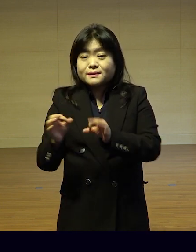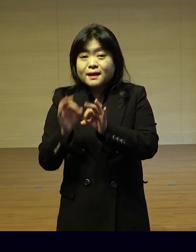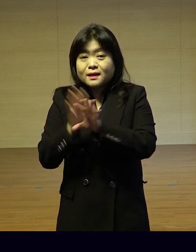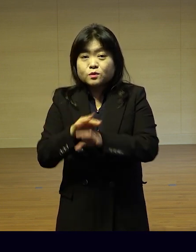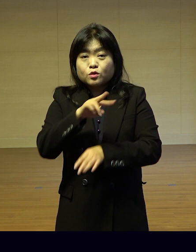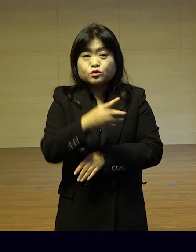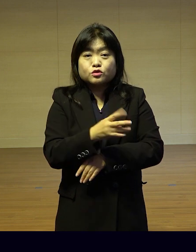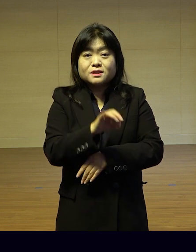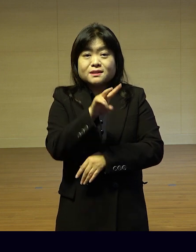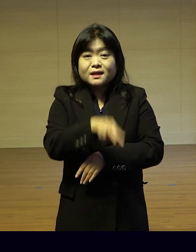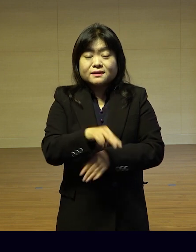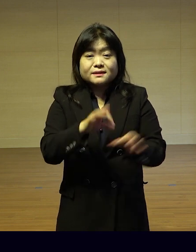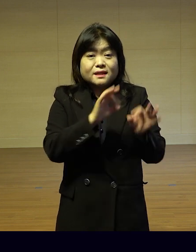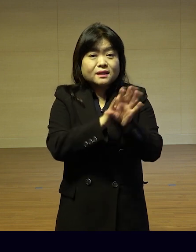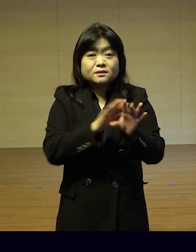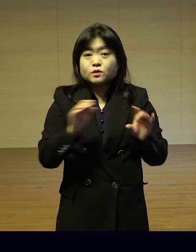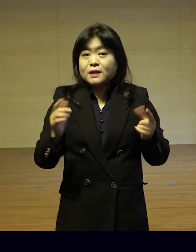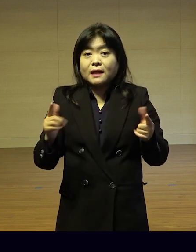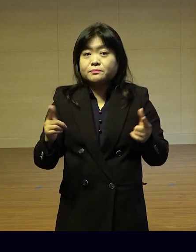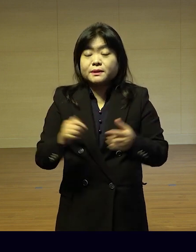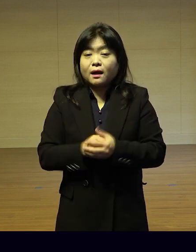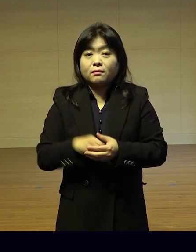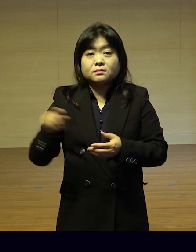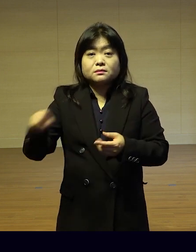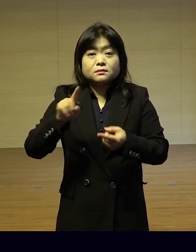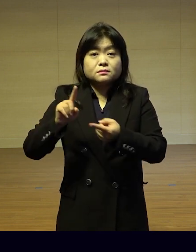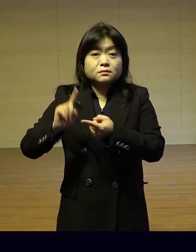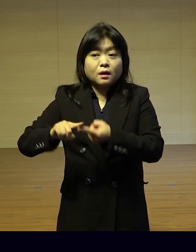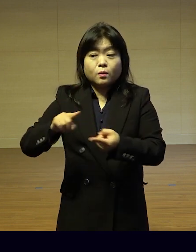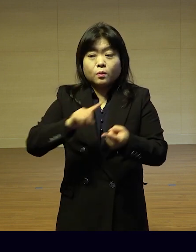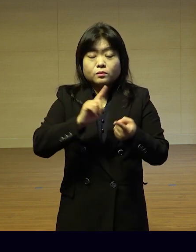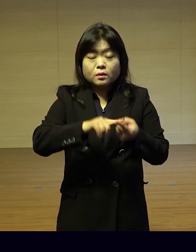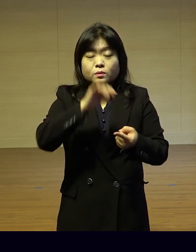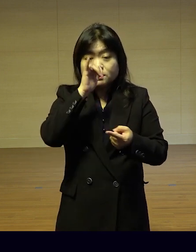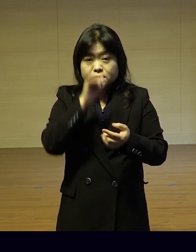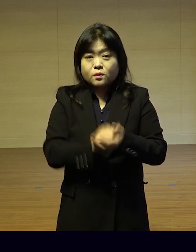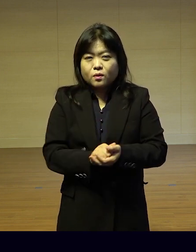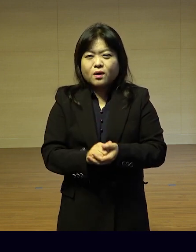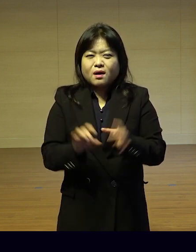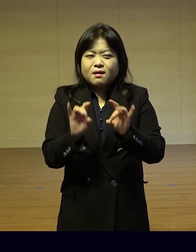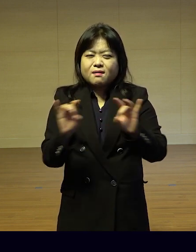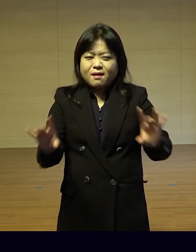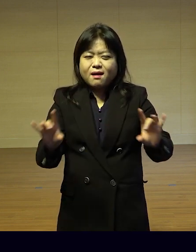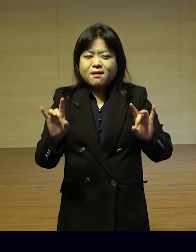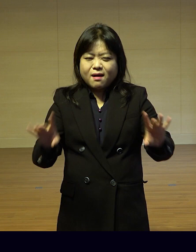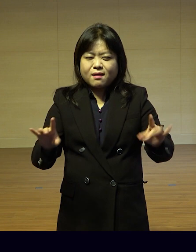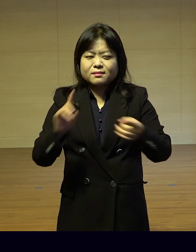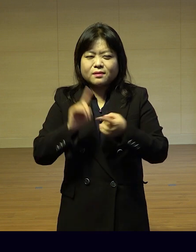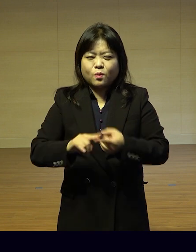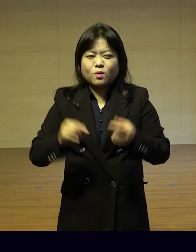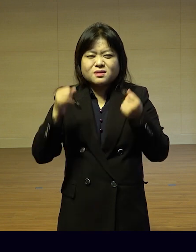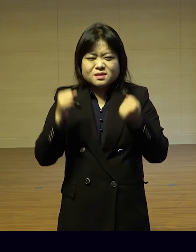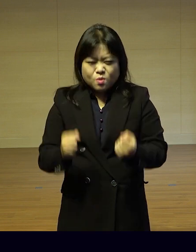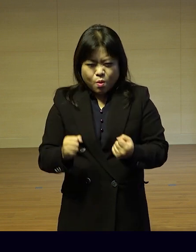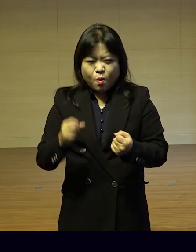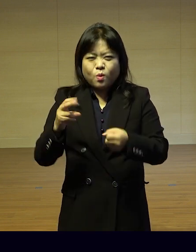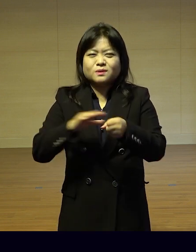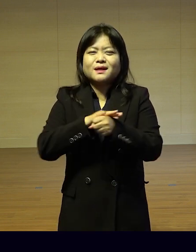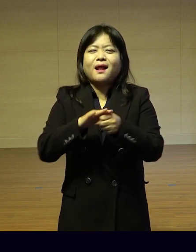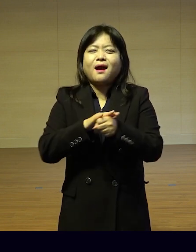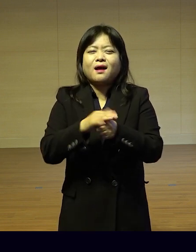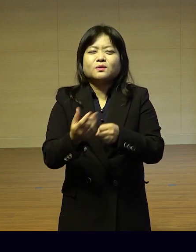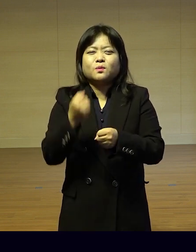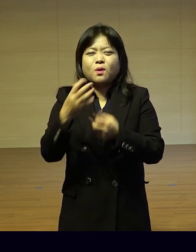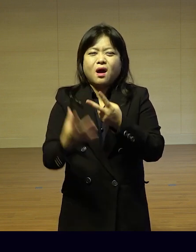사라지고 줄리엣이 사라지는 것은 아닙니다. 둘이 독자적으로 계기로서 존재하면서 사랑